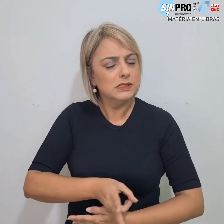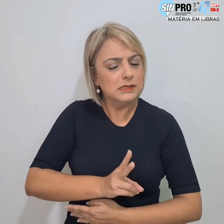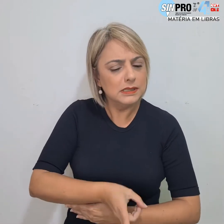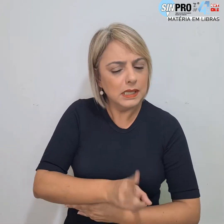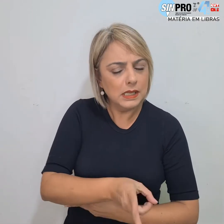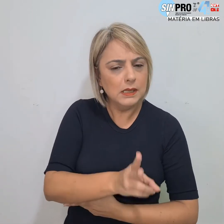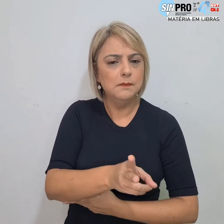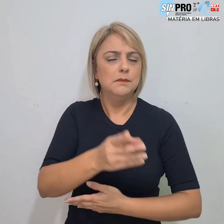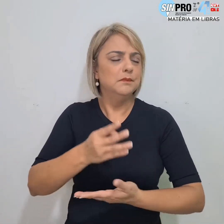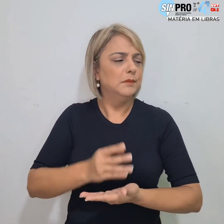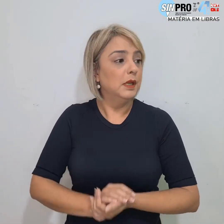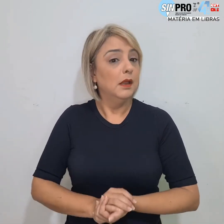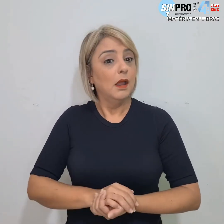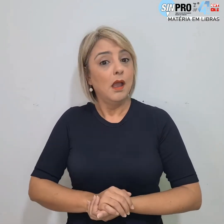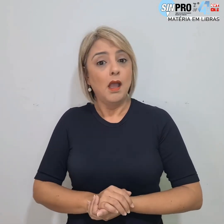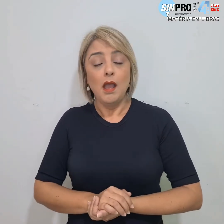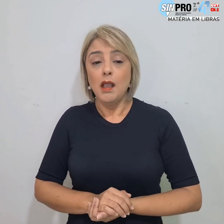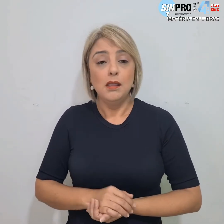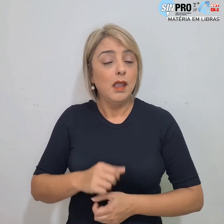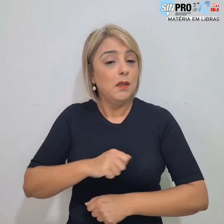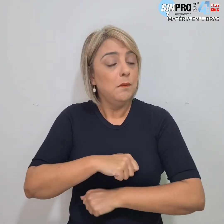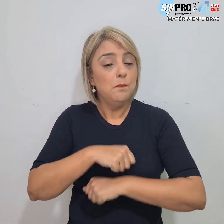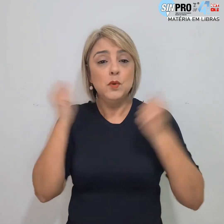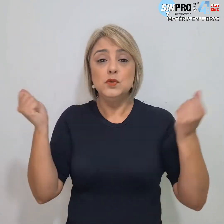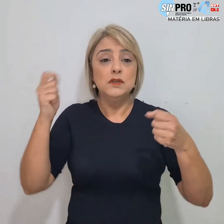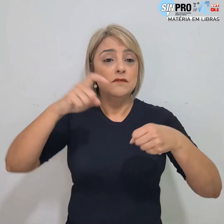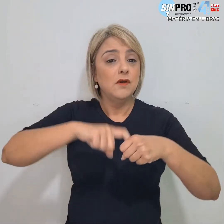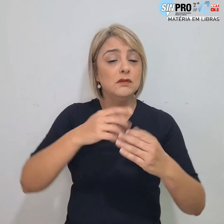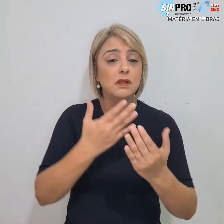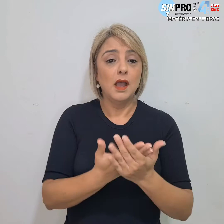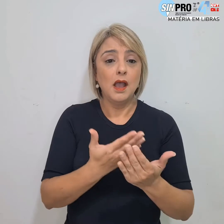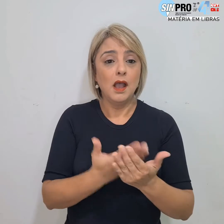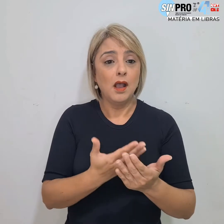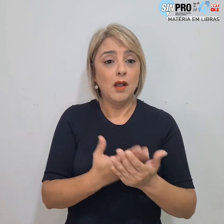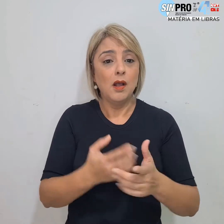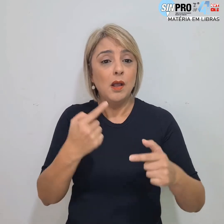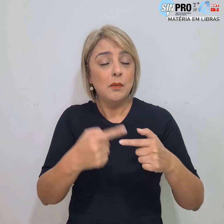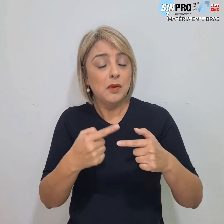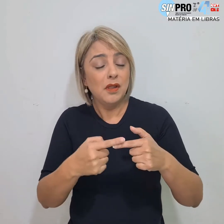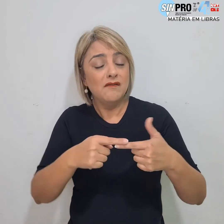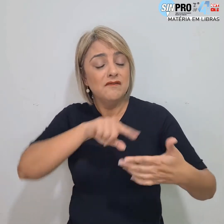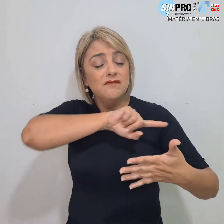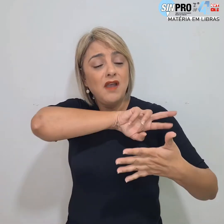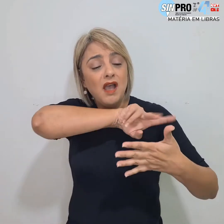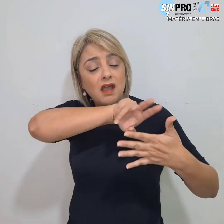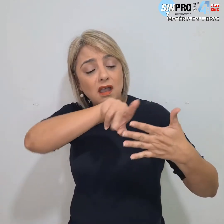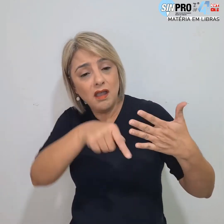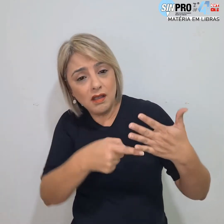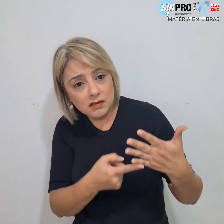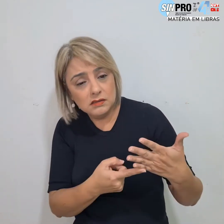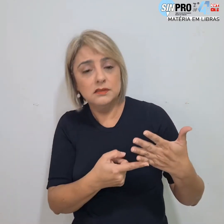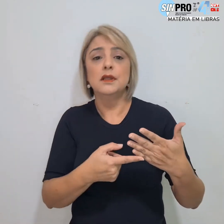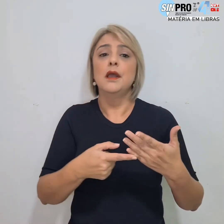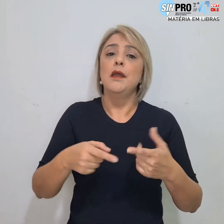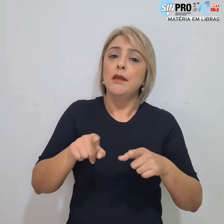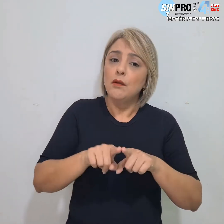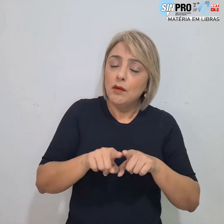insistentemente a impossibilidade desse retorno por causa de dezenas de fatores, sobretudo